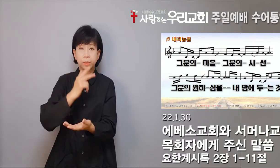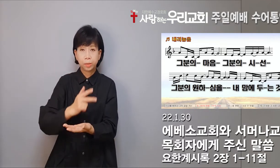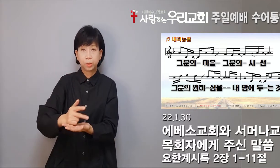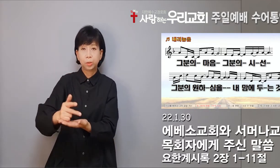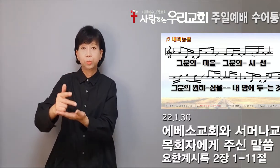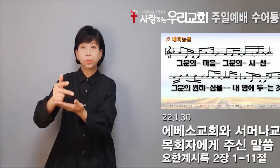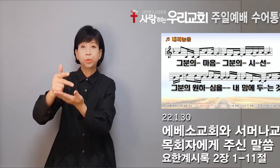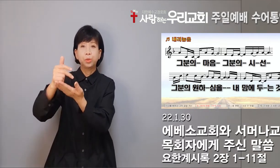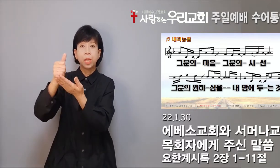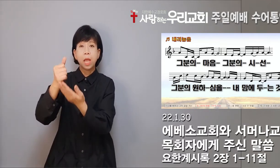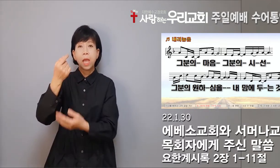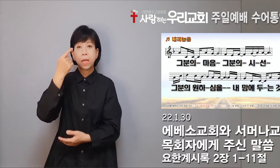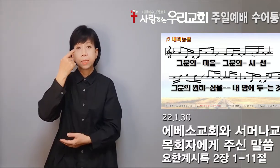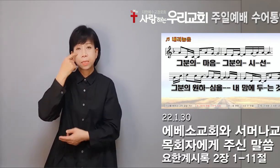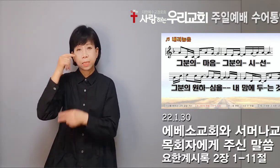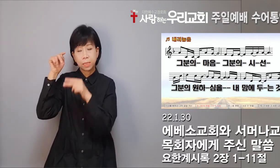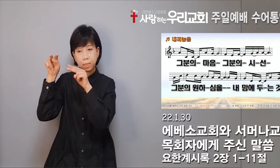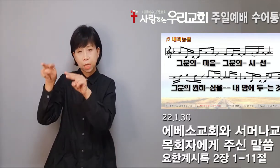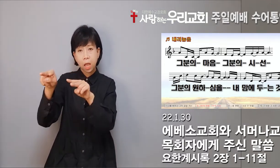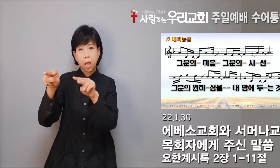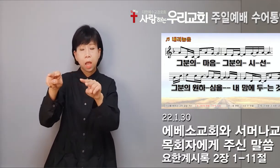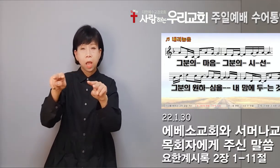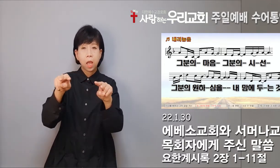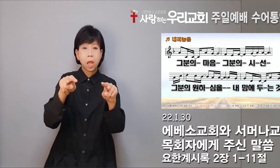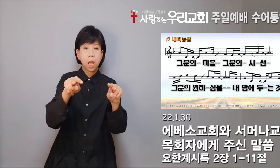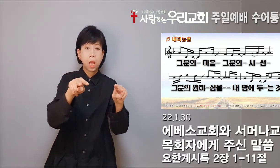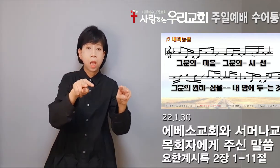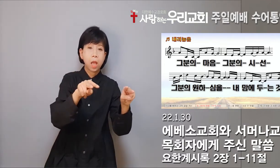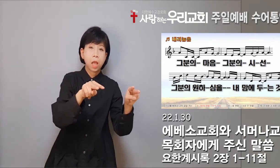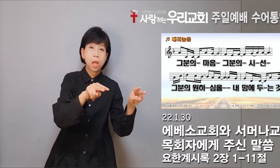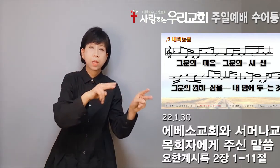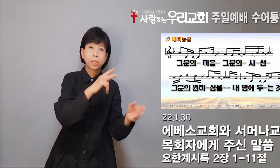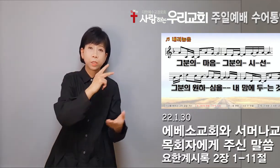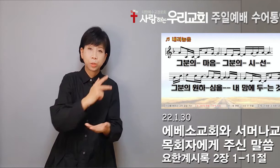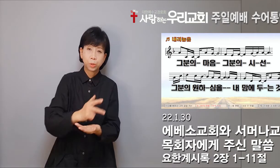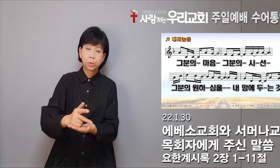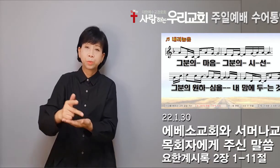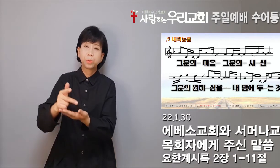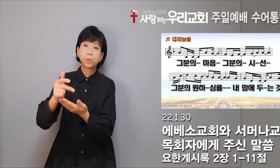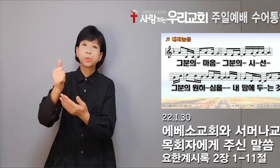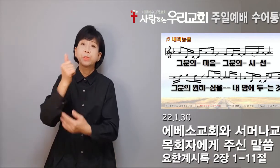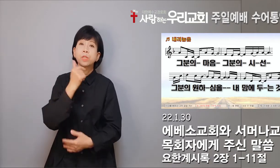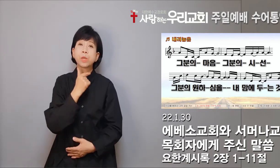그분의 시선 그분의 원하심을